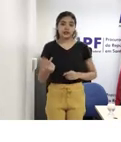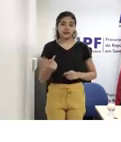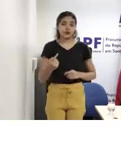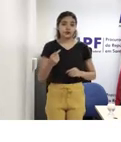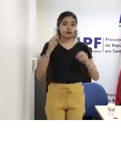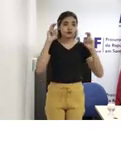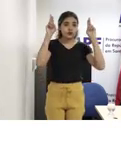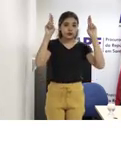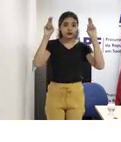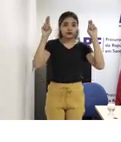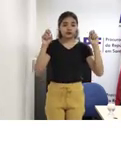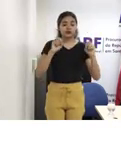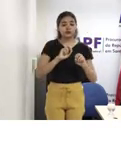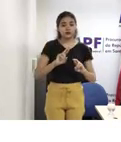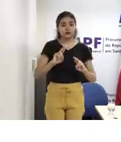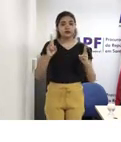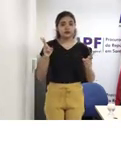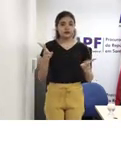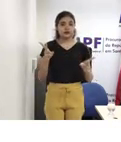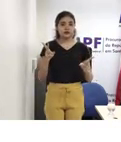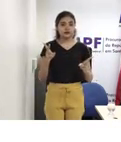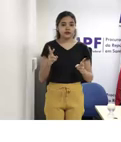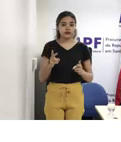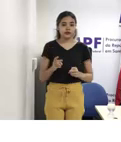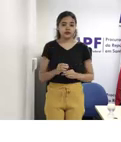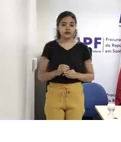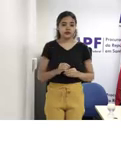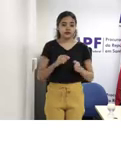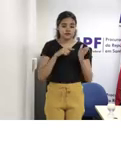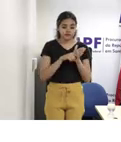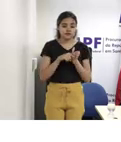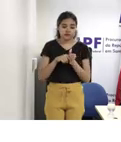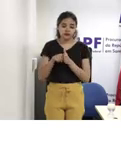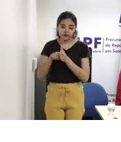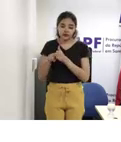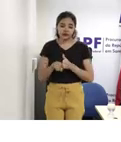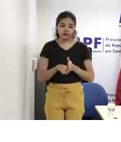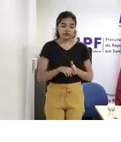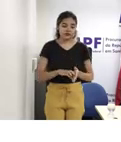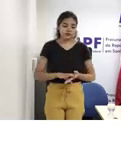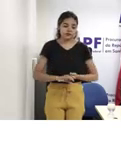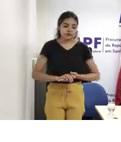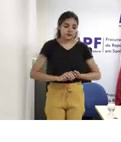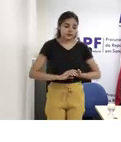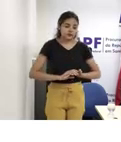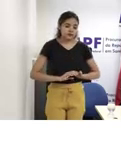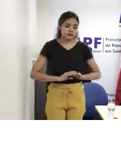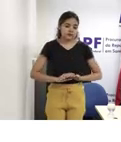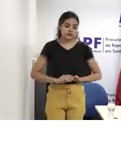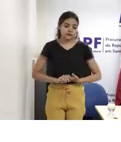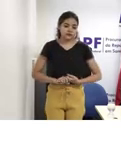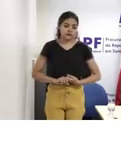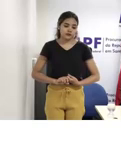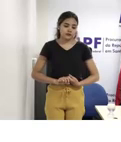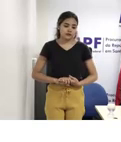das janelas quebradas que mostra que eh onde o os nesse baseada